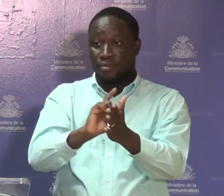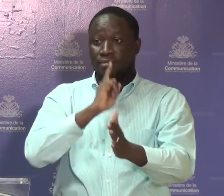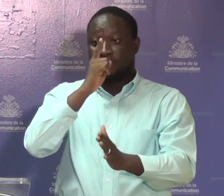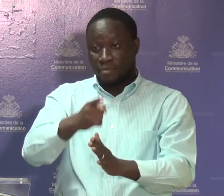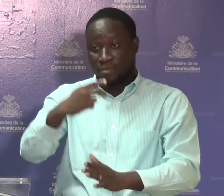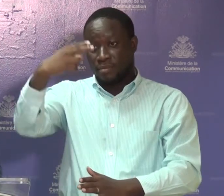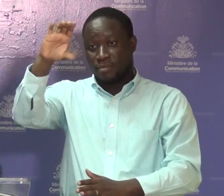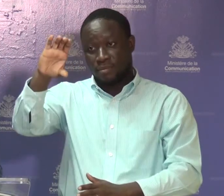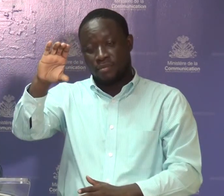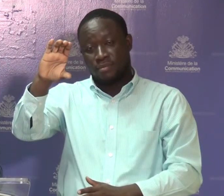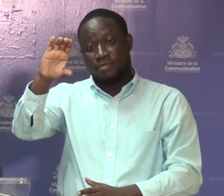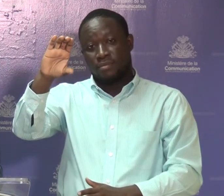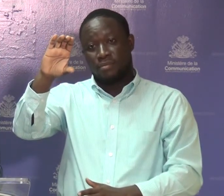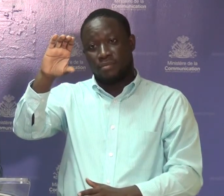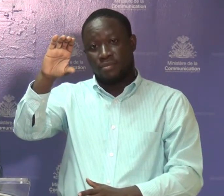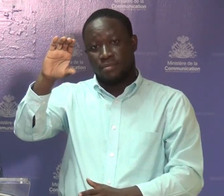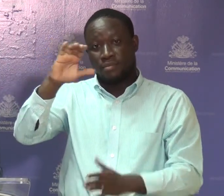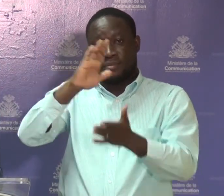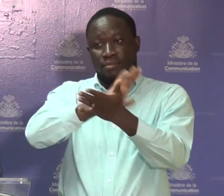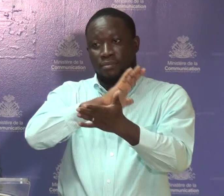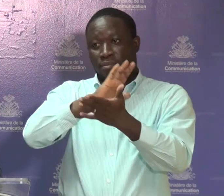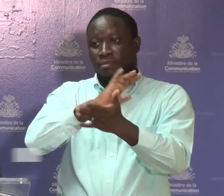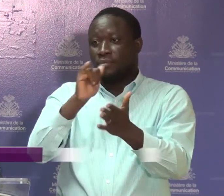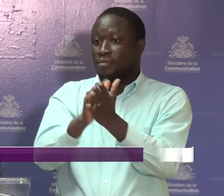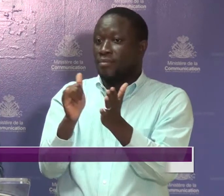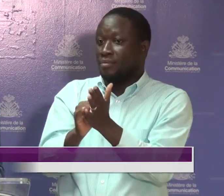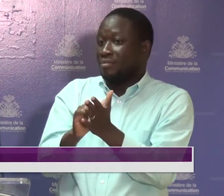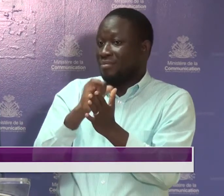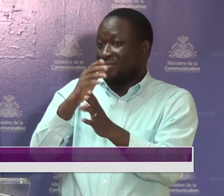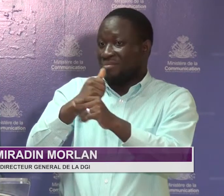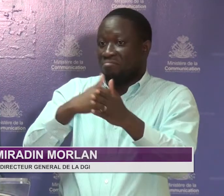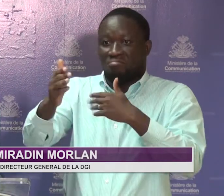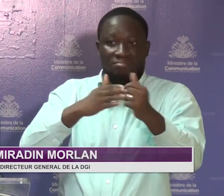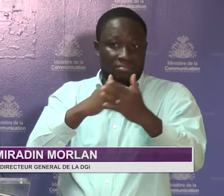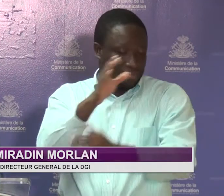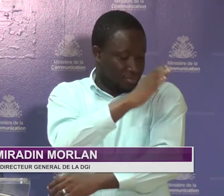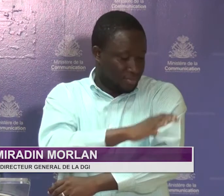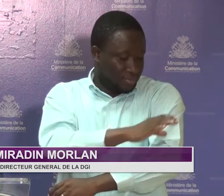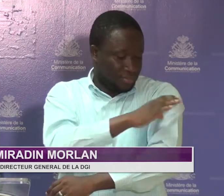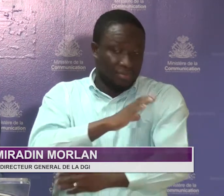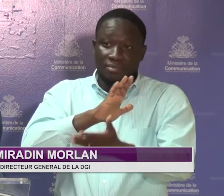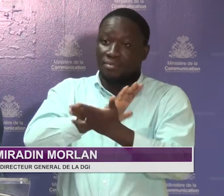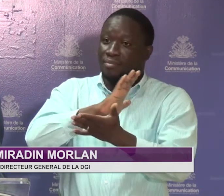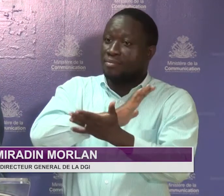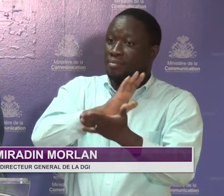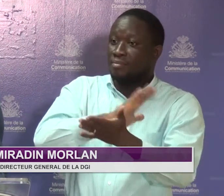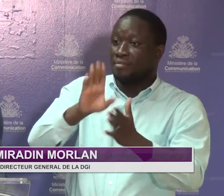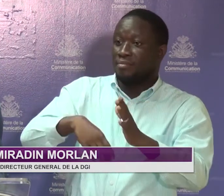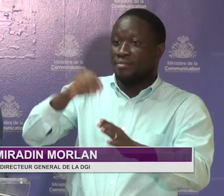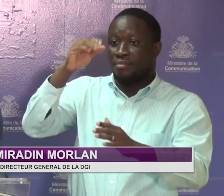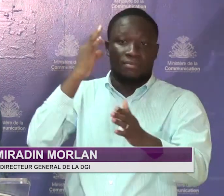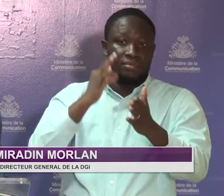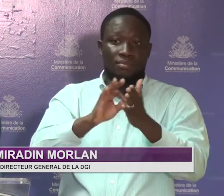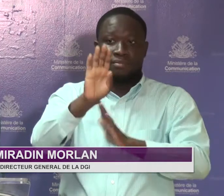mobilité réduite. Papier ça, c'est un papier qui peut aller dans n'importe quelle clinique. Papier ça, c'est soit que il sorti dans le